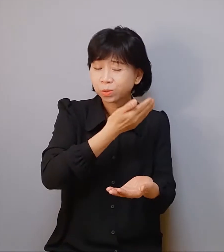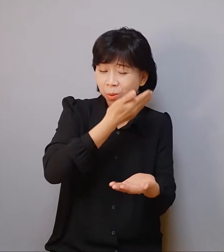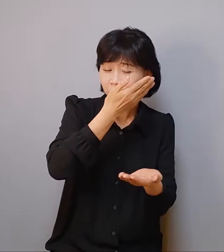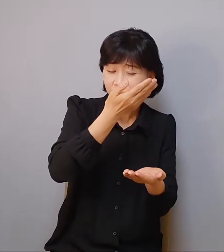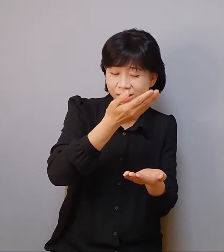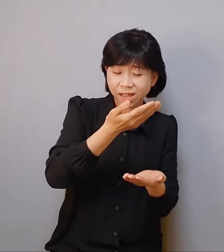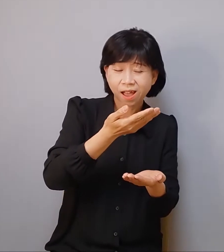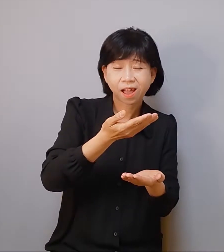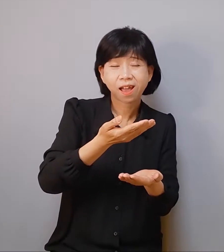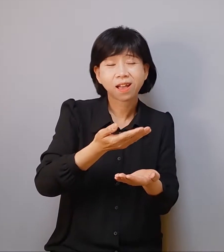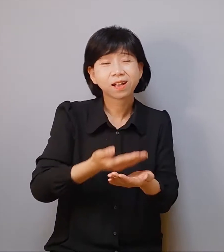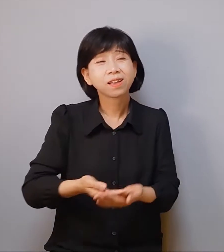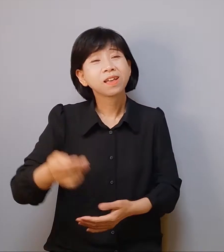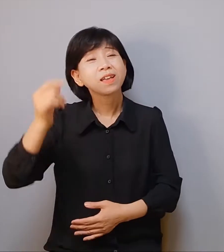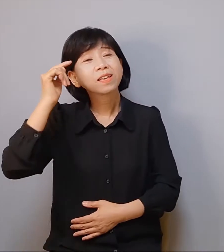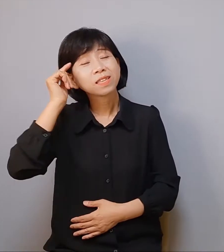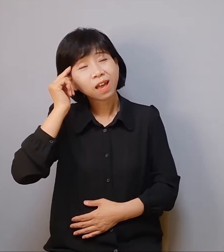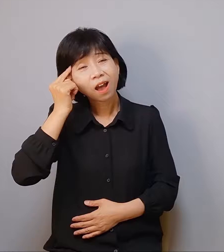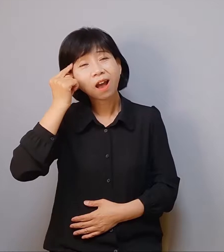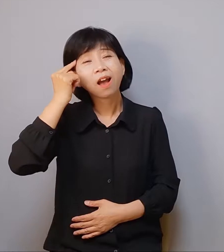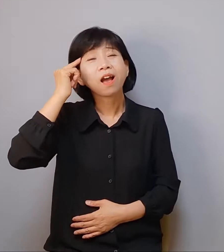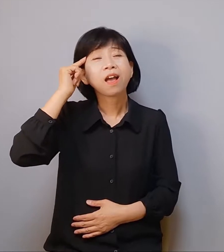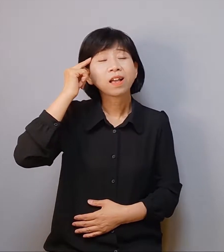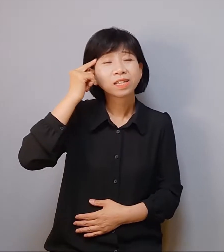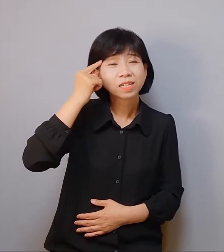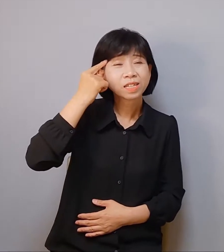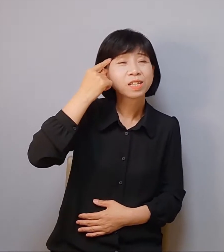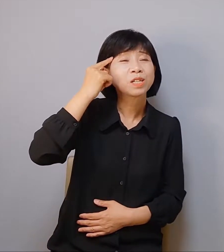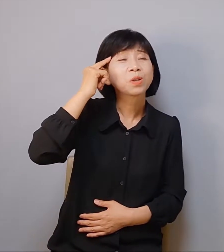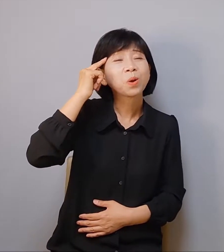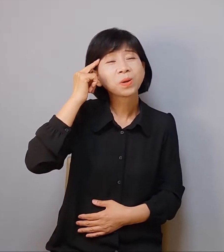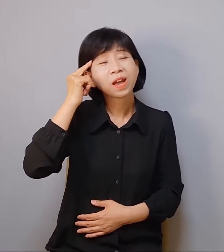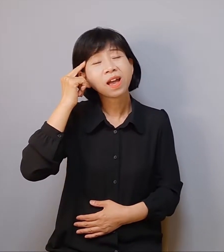보배롭고 존귀하게